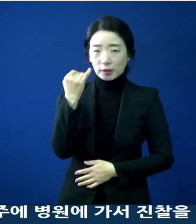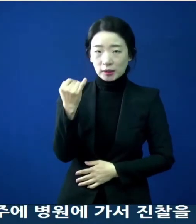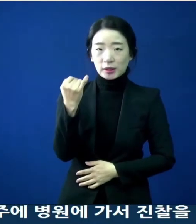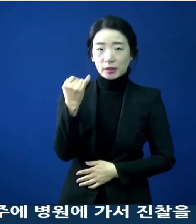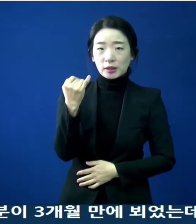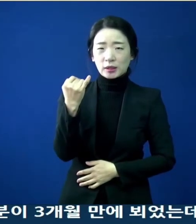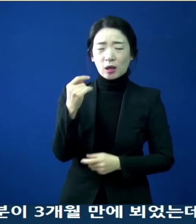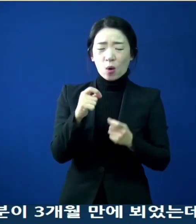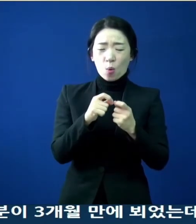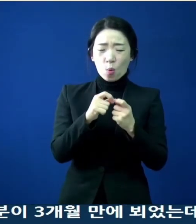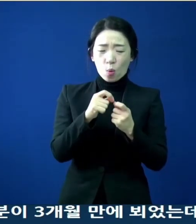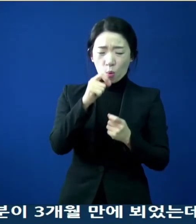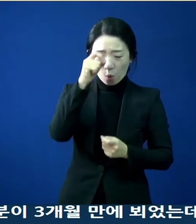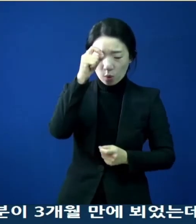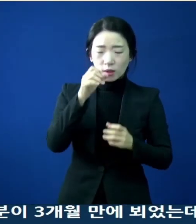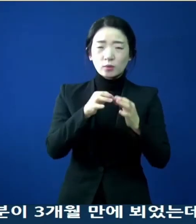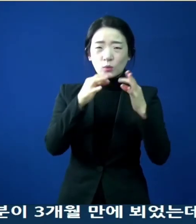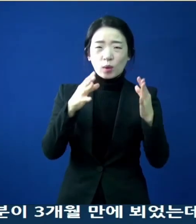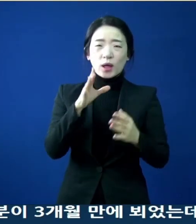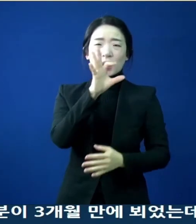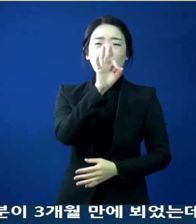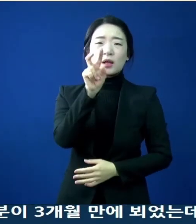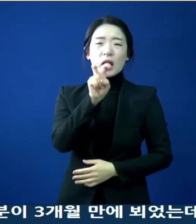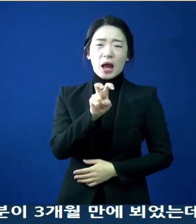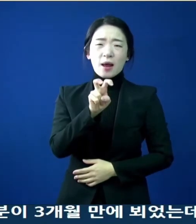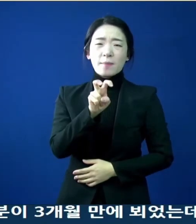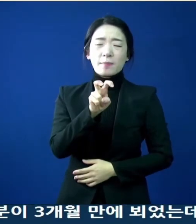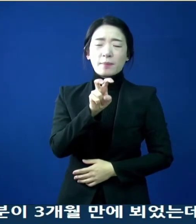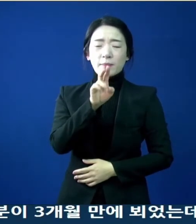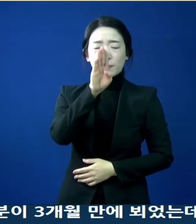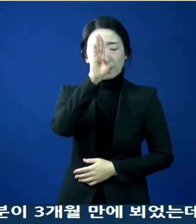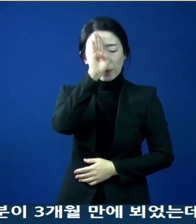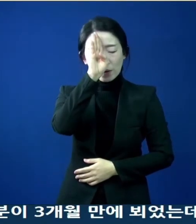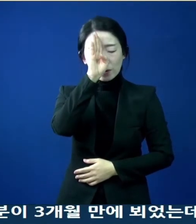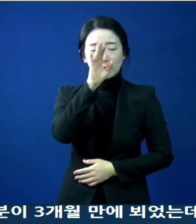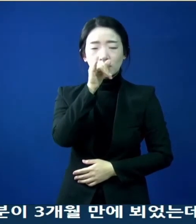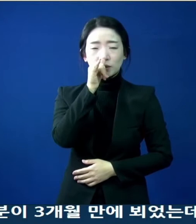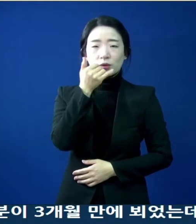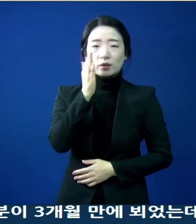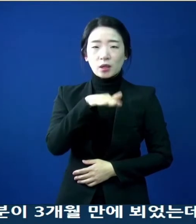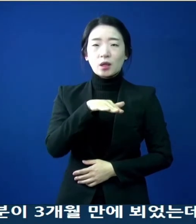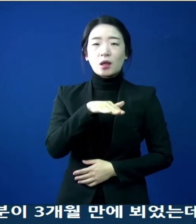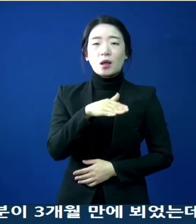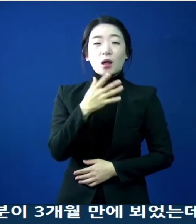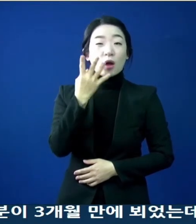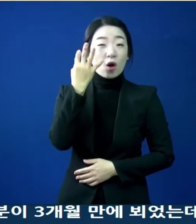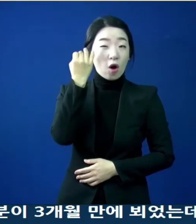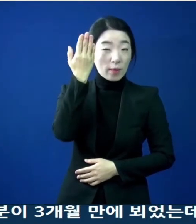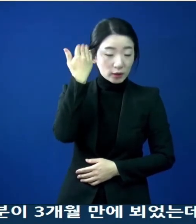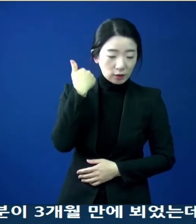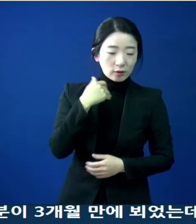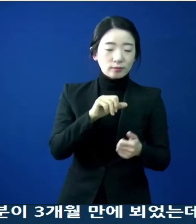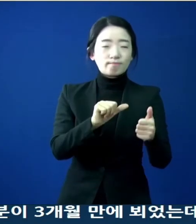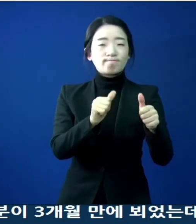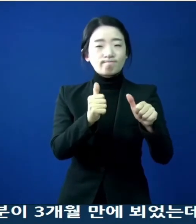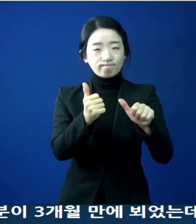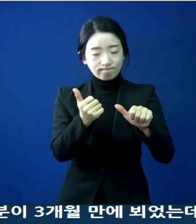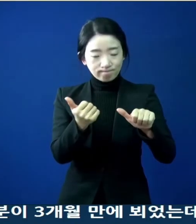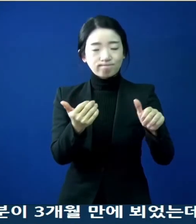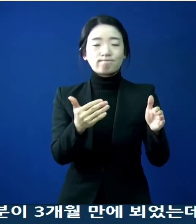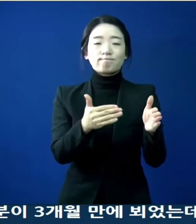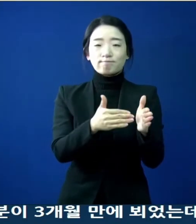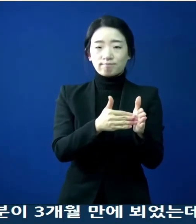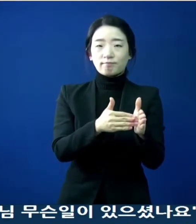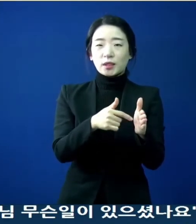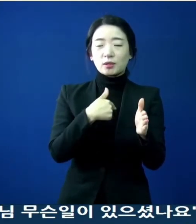굉장히 오랜 기간 동안 암으로 심하게 투병하셨는데 얼마 전에 돌아가셨습니다. 그래서 제가 그 영향으로 아마